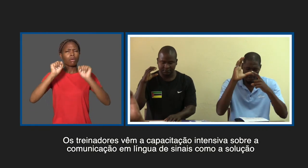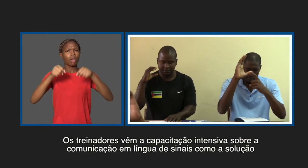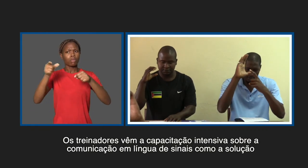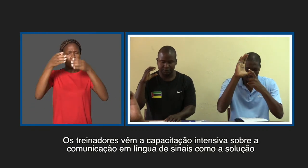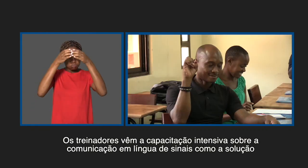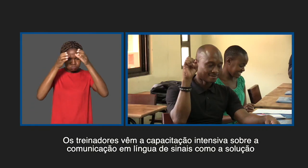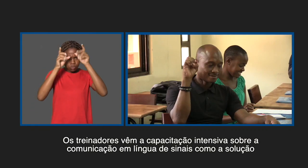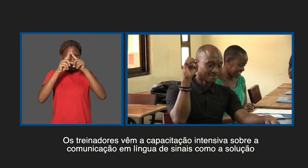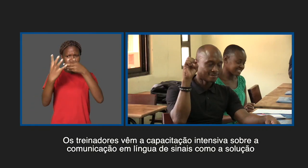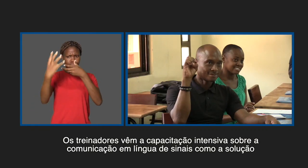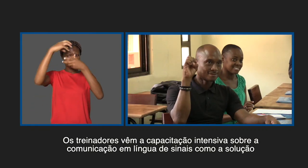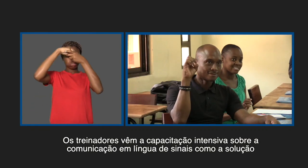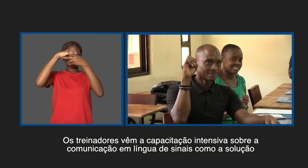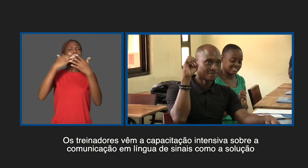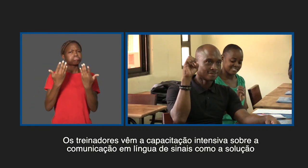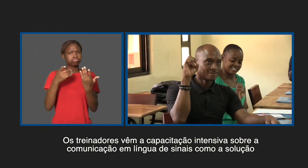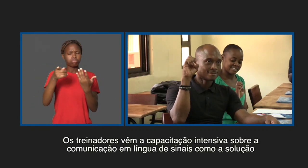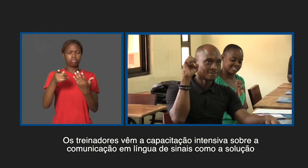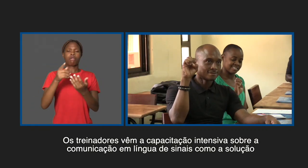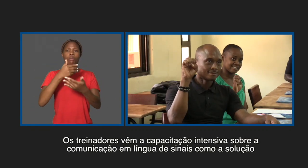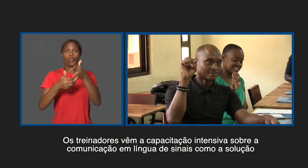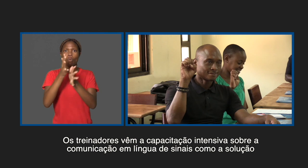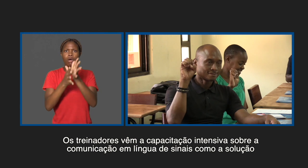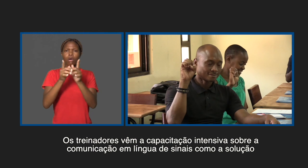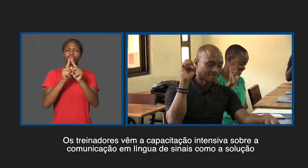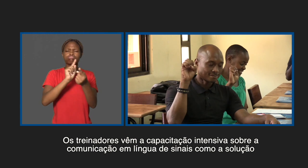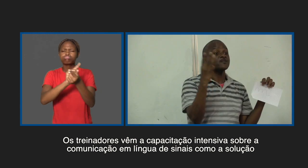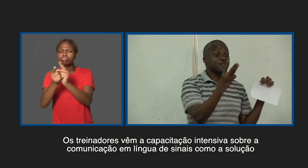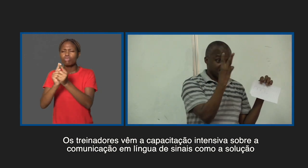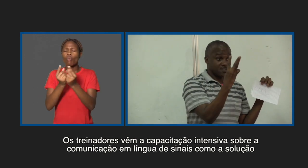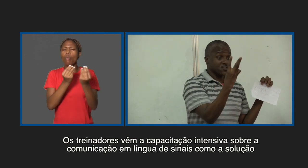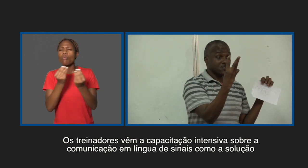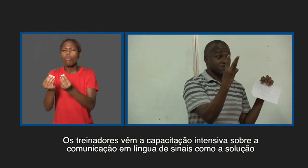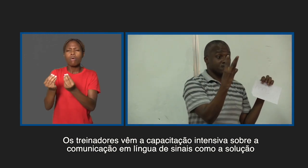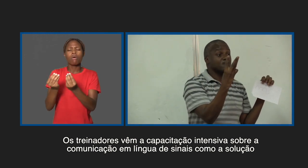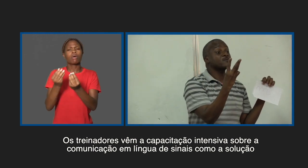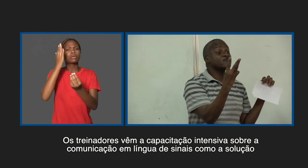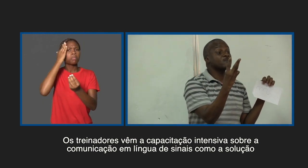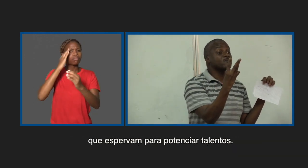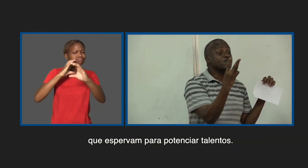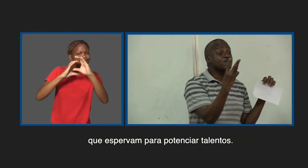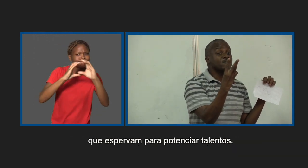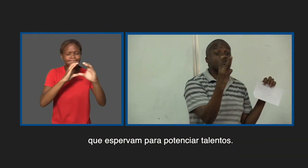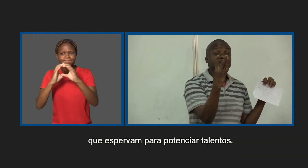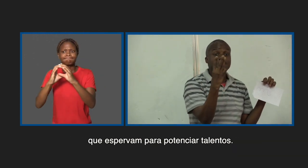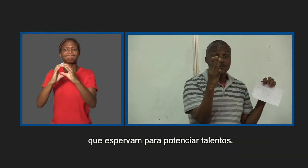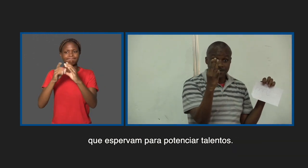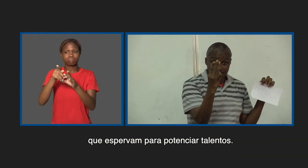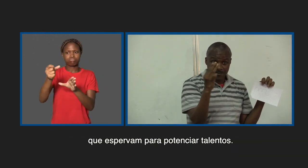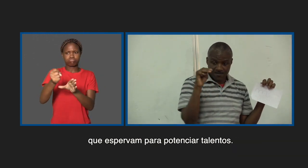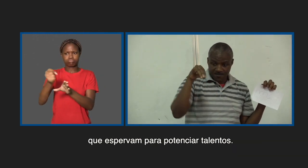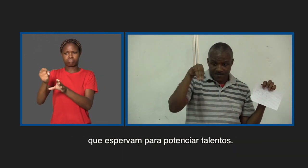veem a capacitação intensiva sobre a comunicação em língua de sinais como a solução que esperavam para potenciar